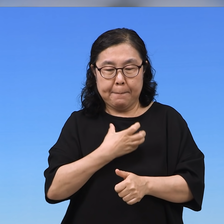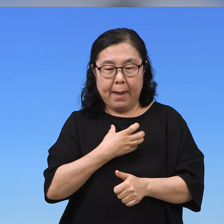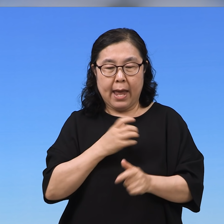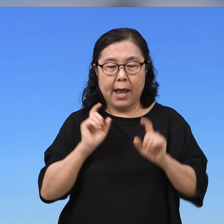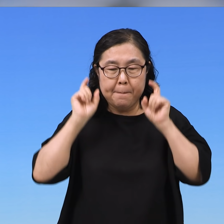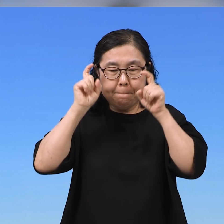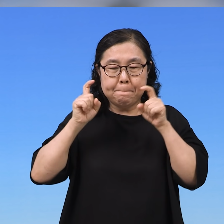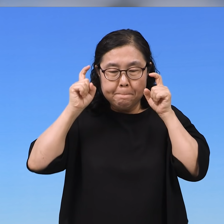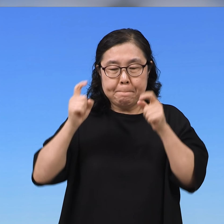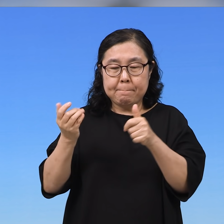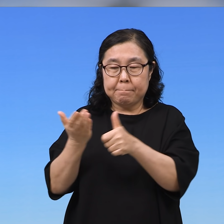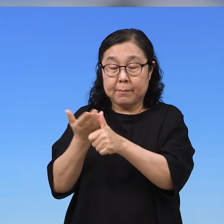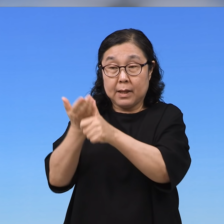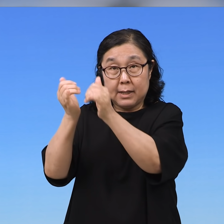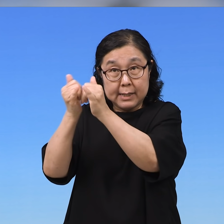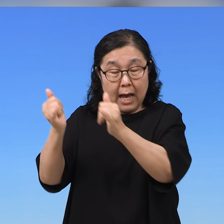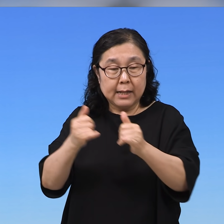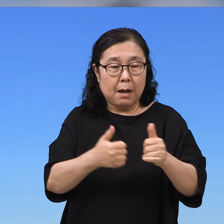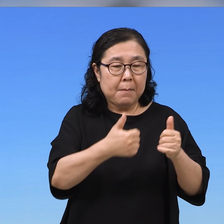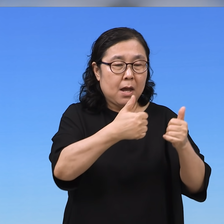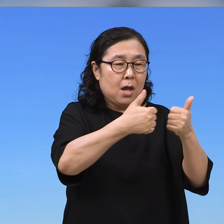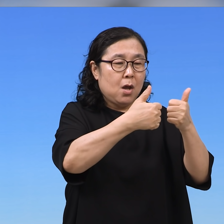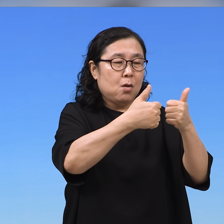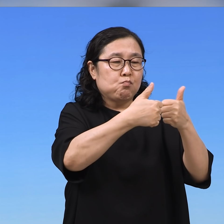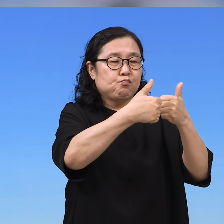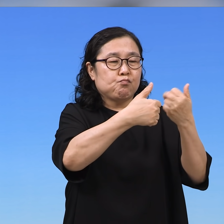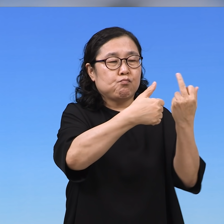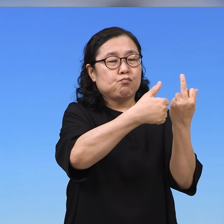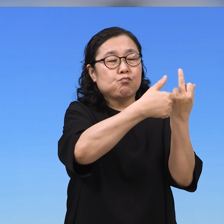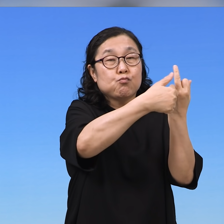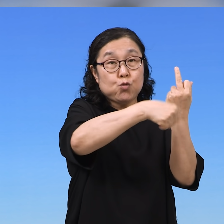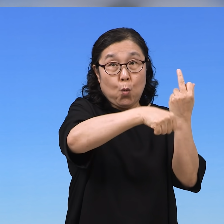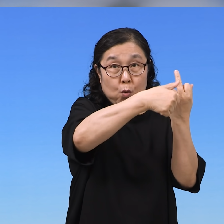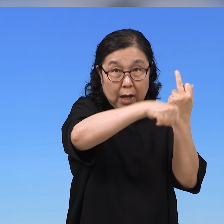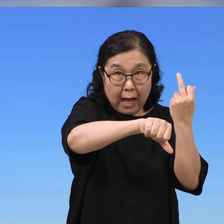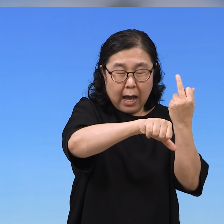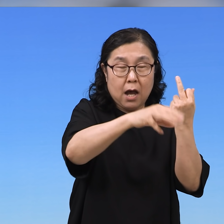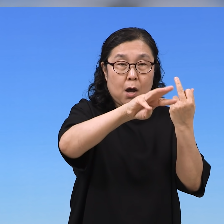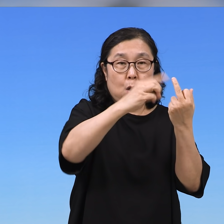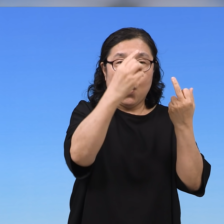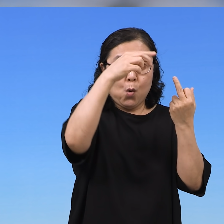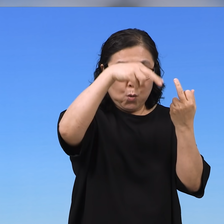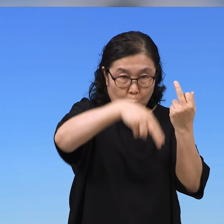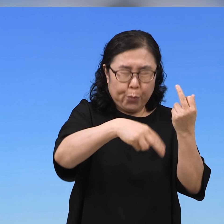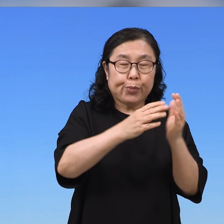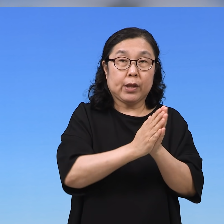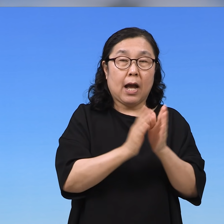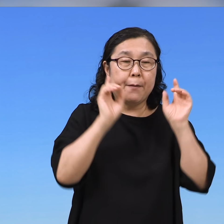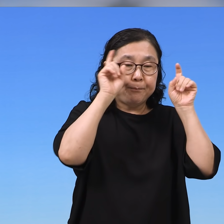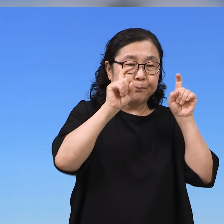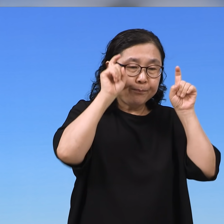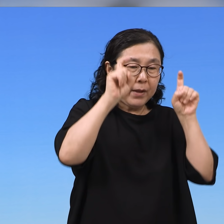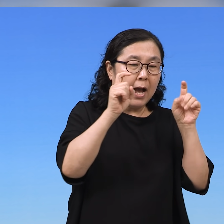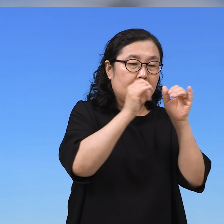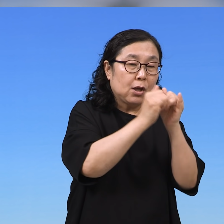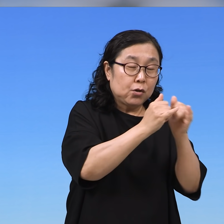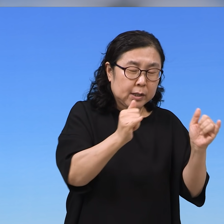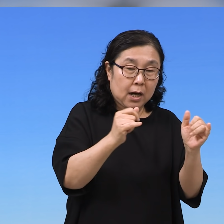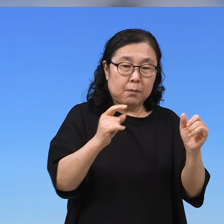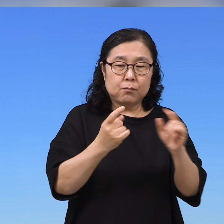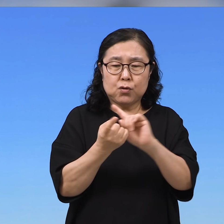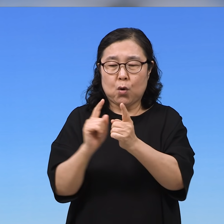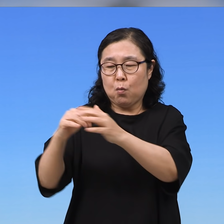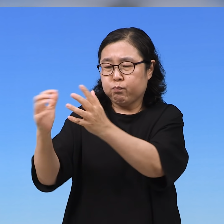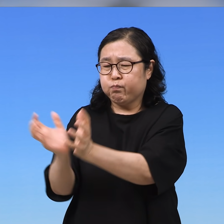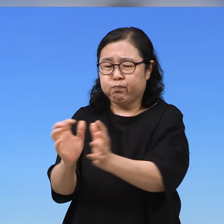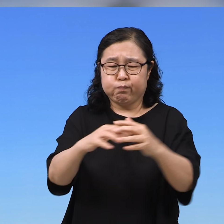아브라함의 목자들과 그 조카 롯의 목자들 간에 다툼이 일어나고, 그래서 이제 함께하기 어려운 그런 상황에 빠져서 이제